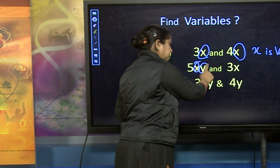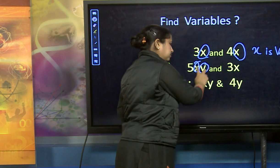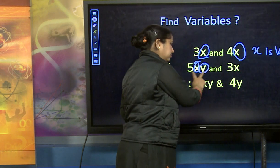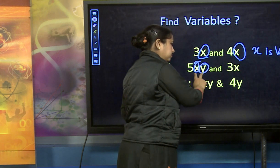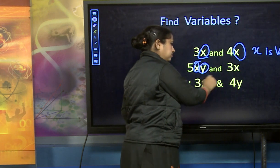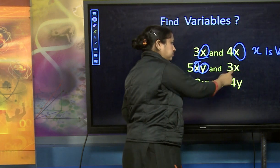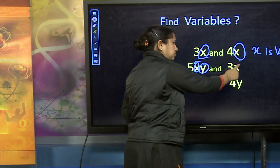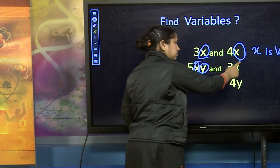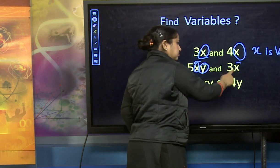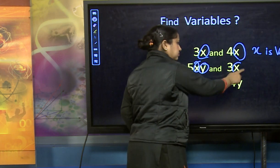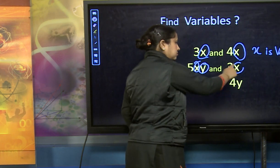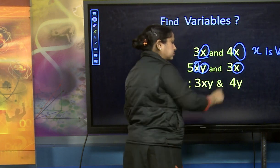है और यहां सिर्फ एक्स